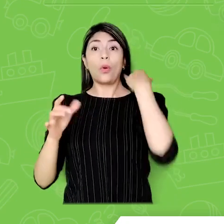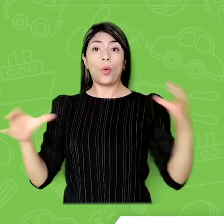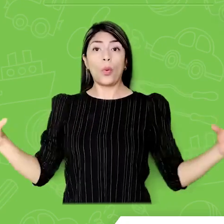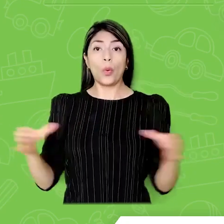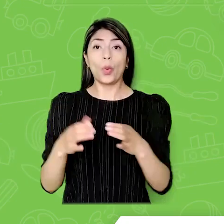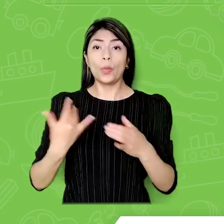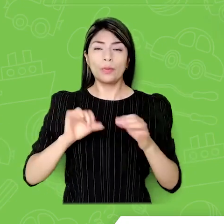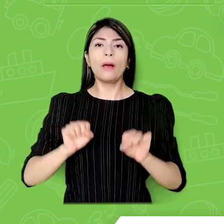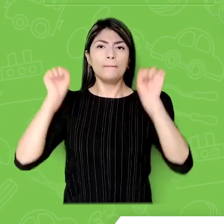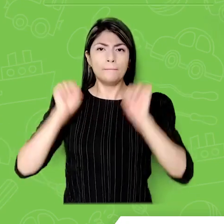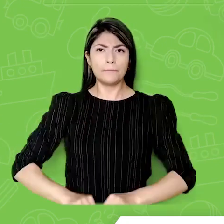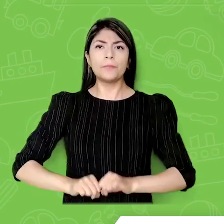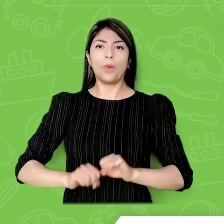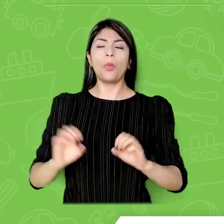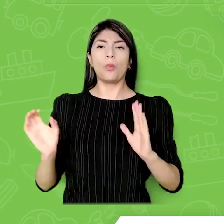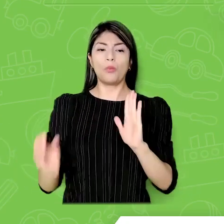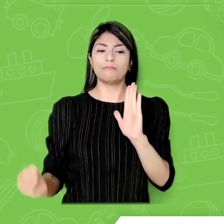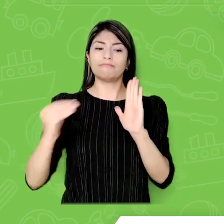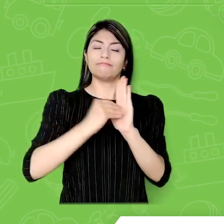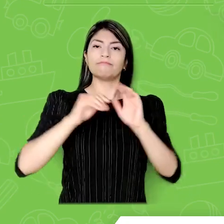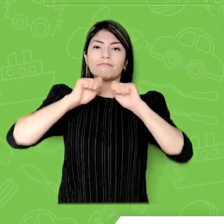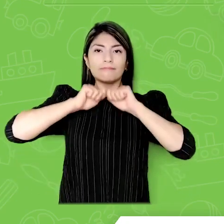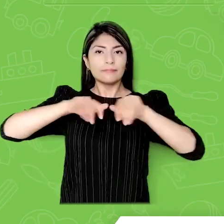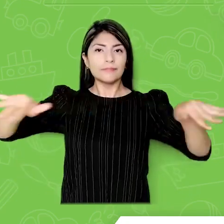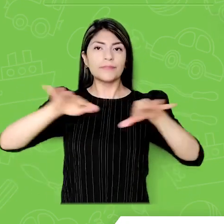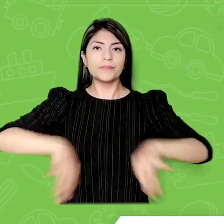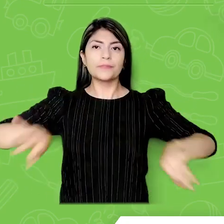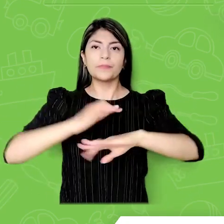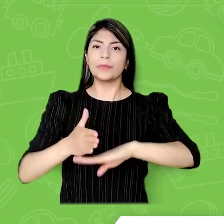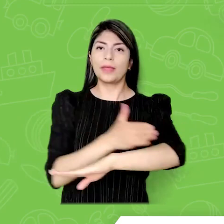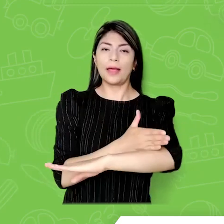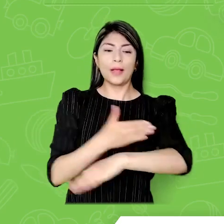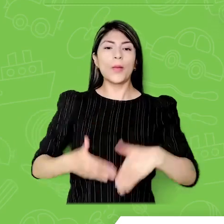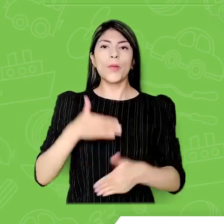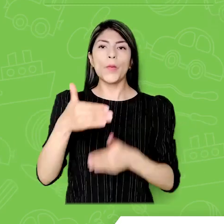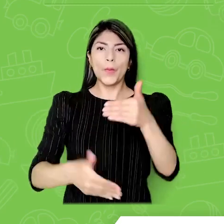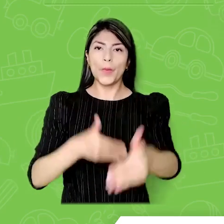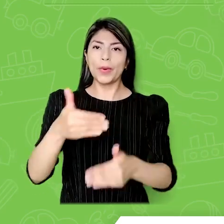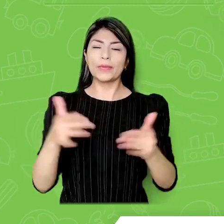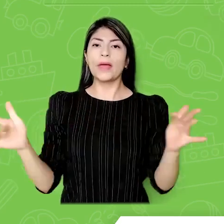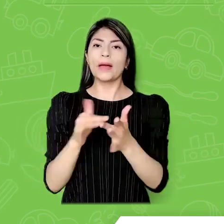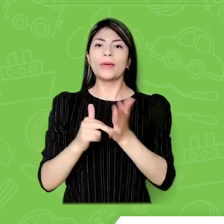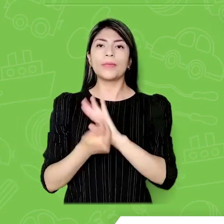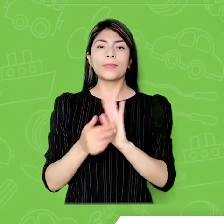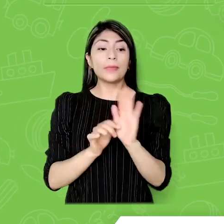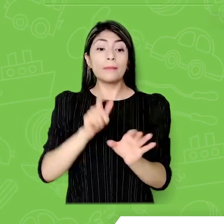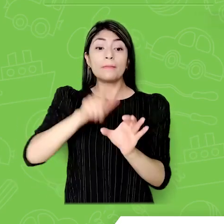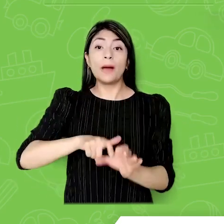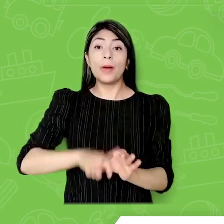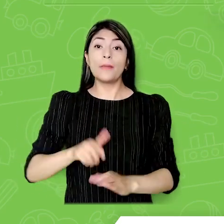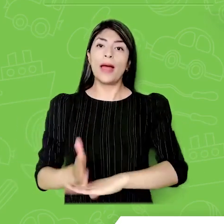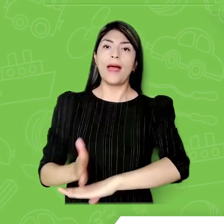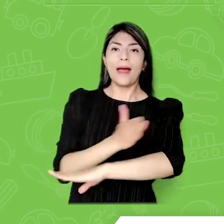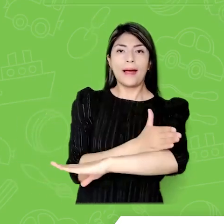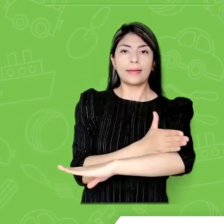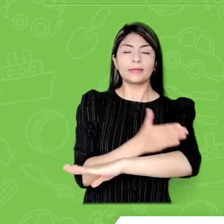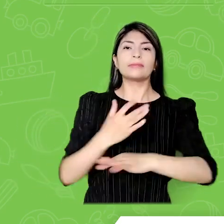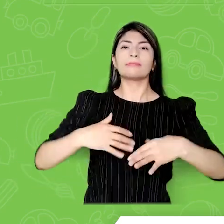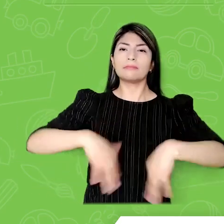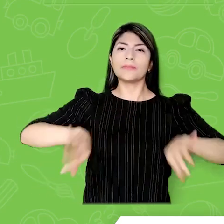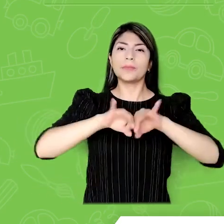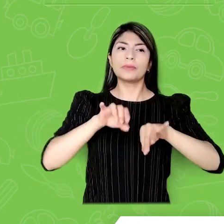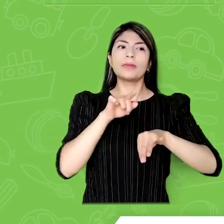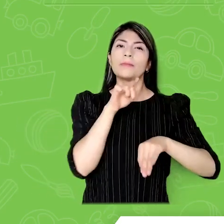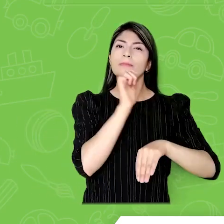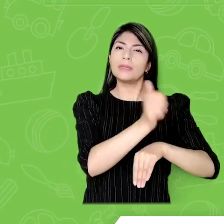a su aprobación y antes de que inicie la correspondiente etapa de inscripciones, los ajustes que las entidades soliciten a la